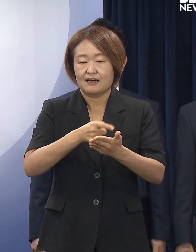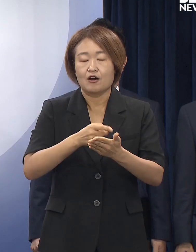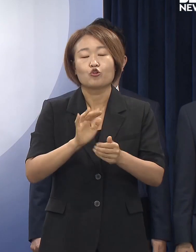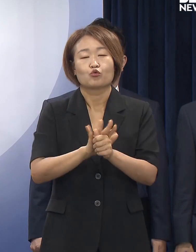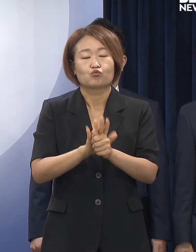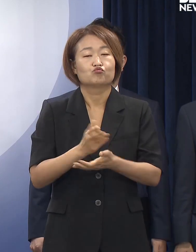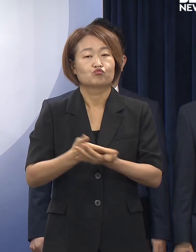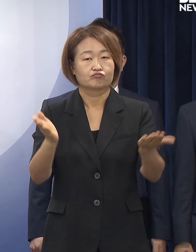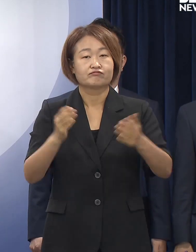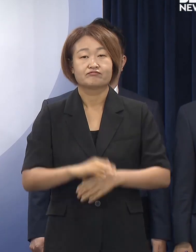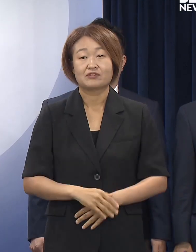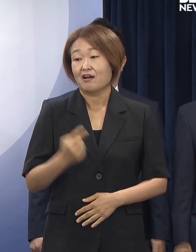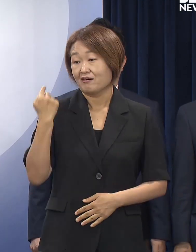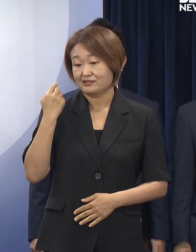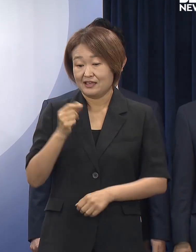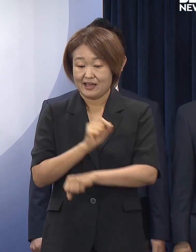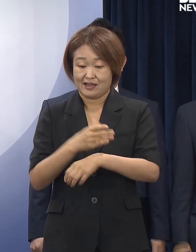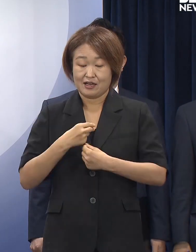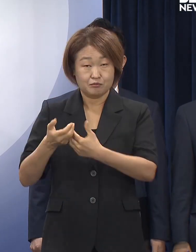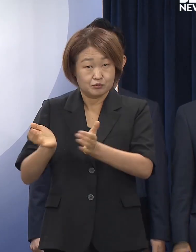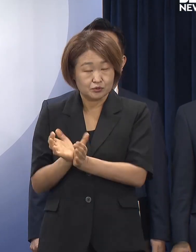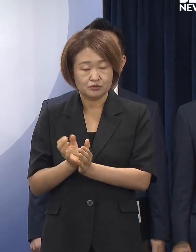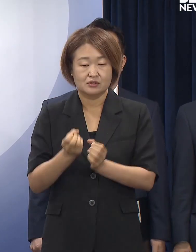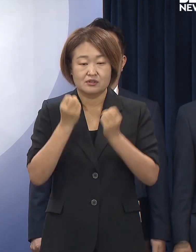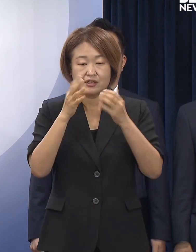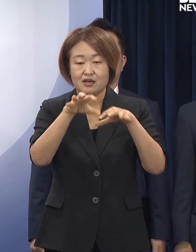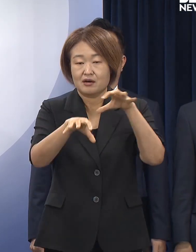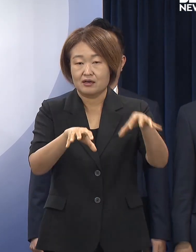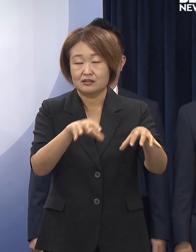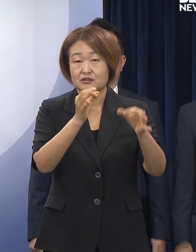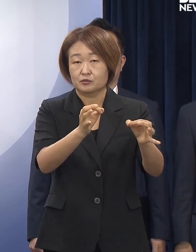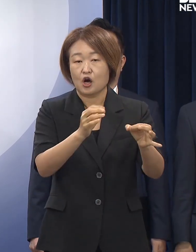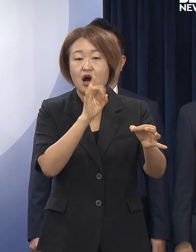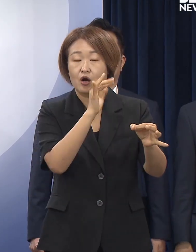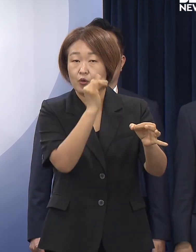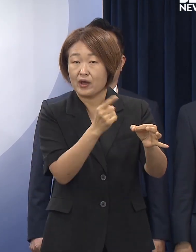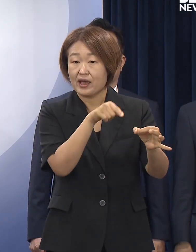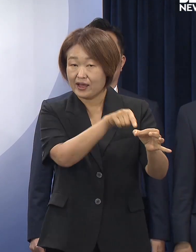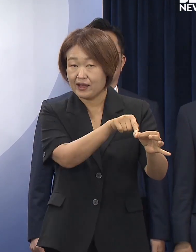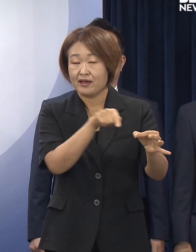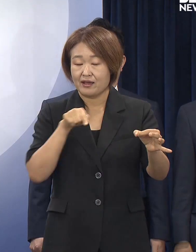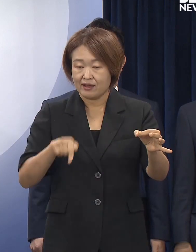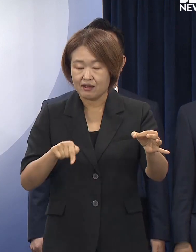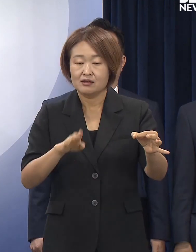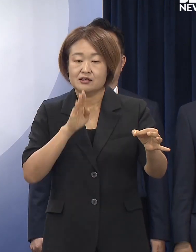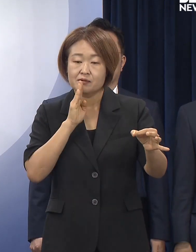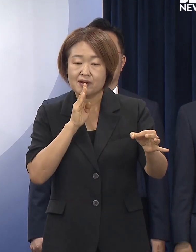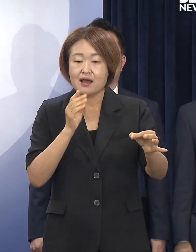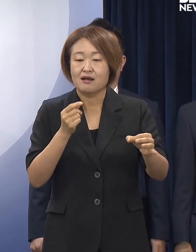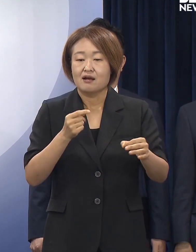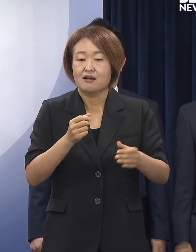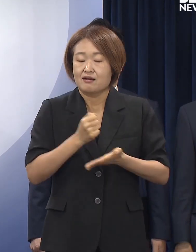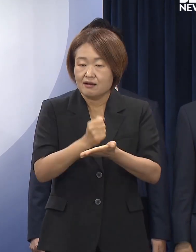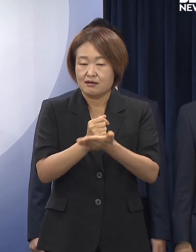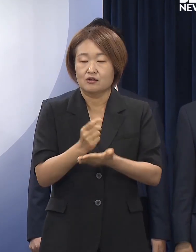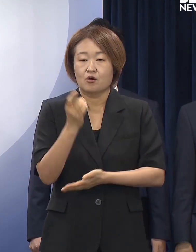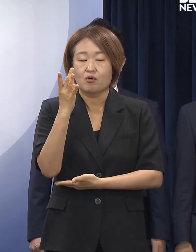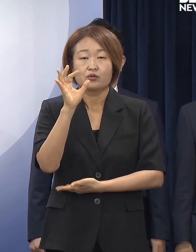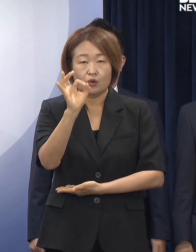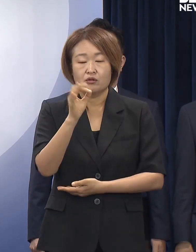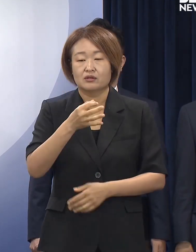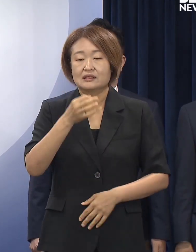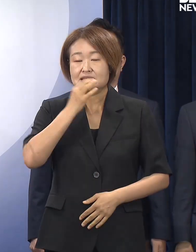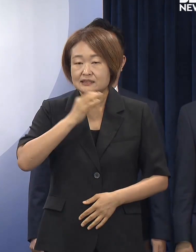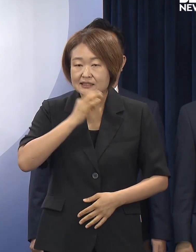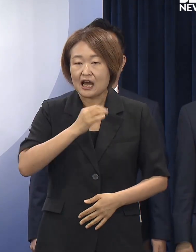어제 행정안전부와 새마을금고중앙회는 예적금의 원금과 이자를 보장하겠다는